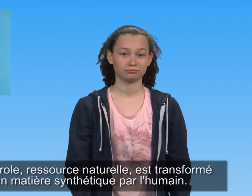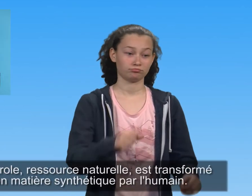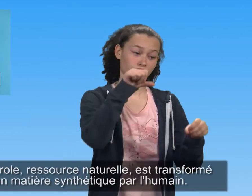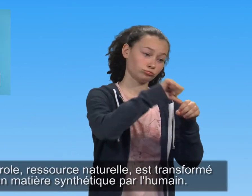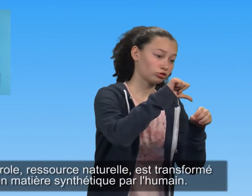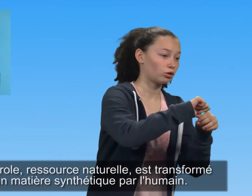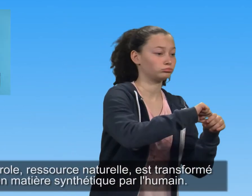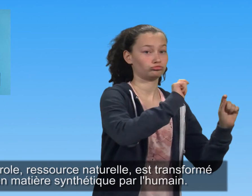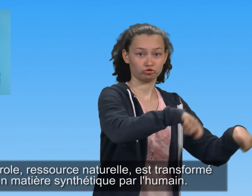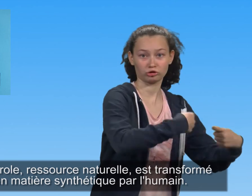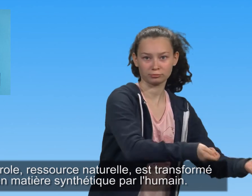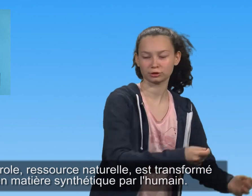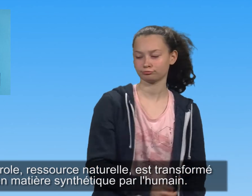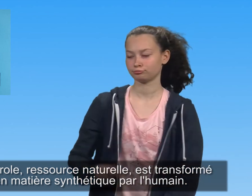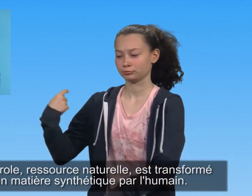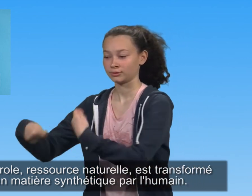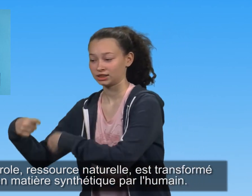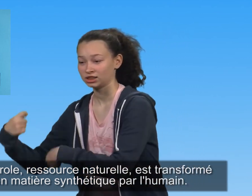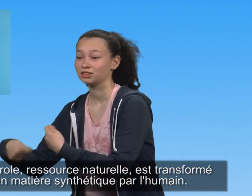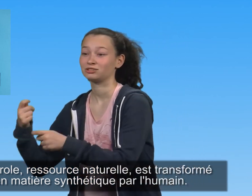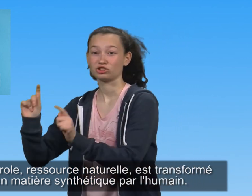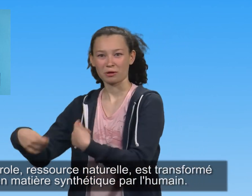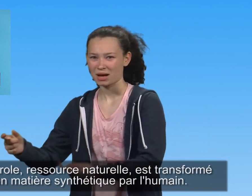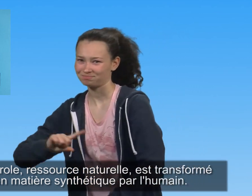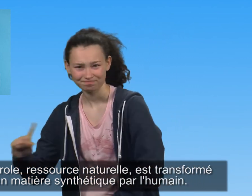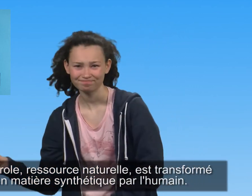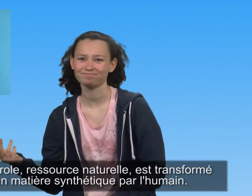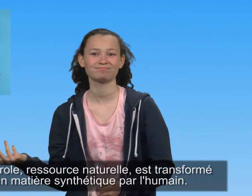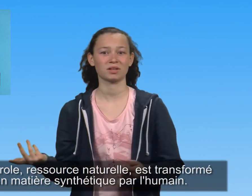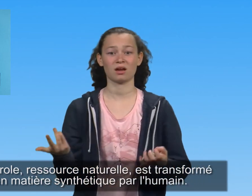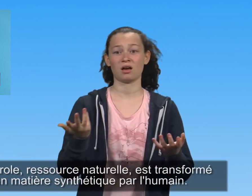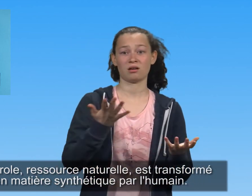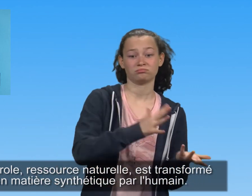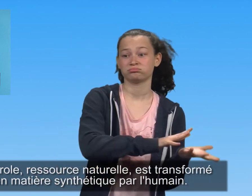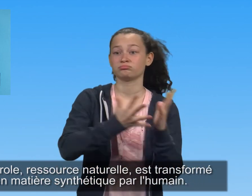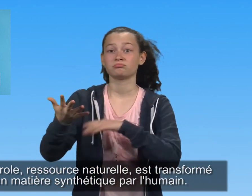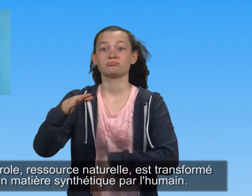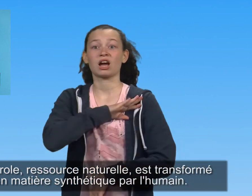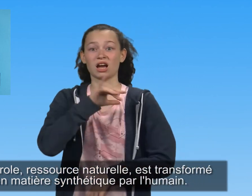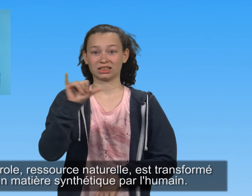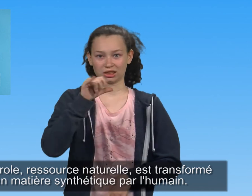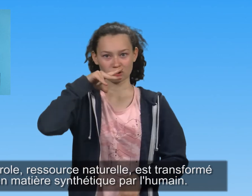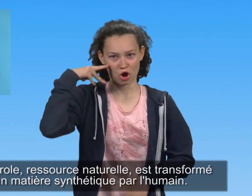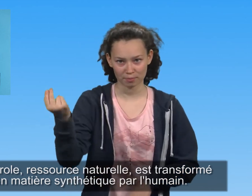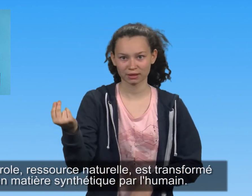Le pétrole, une ressource naturelle, est transformé en matière synthétique, le plastique par l'être humain.